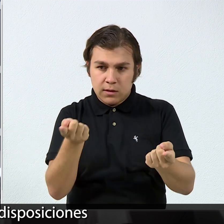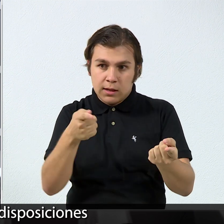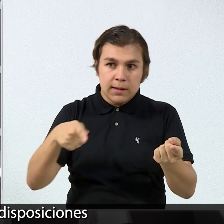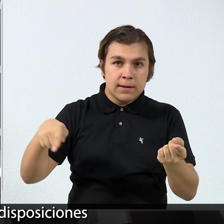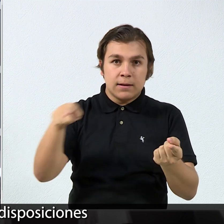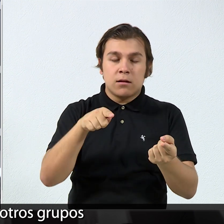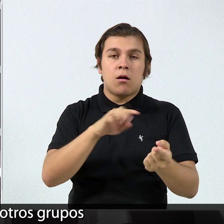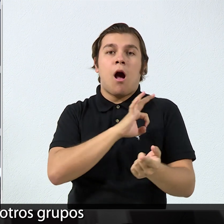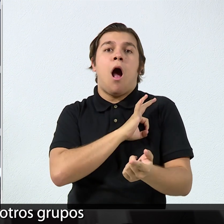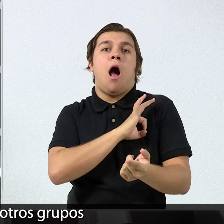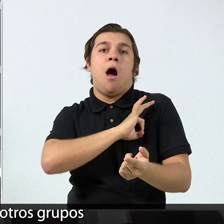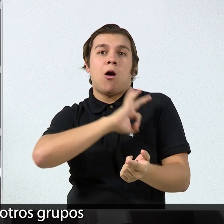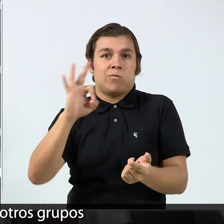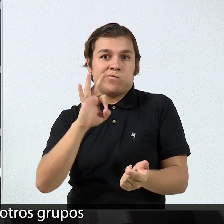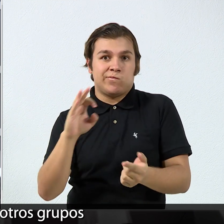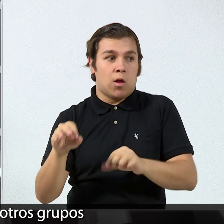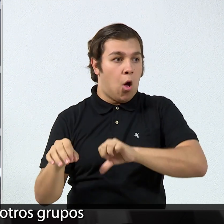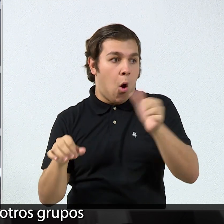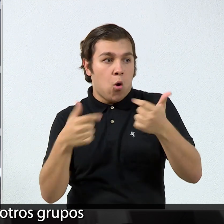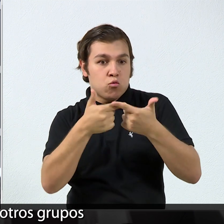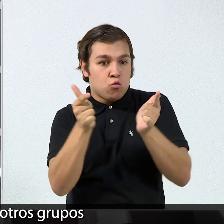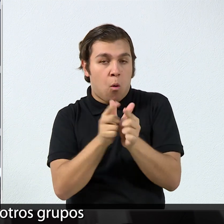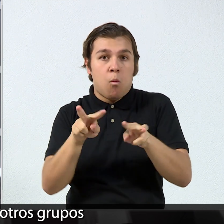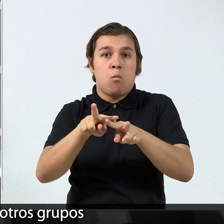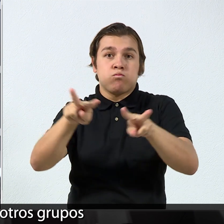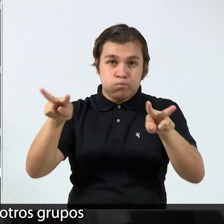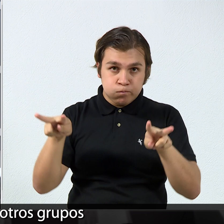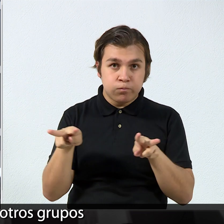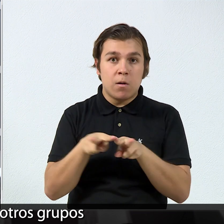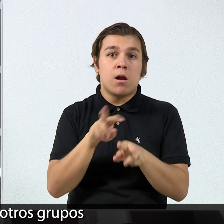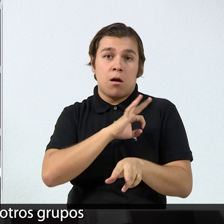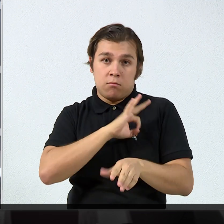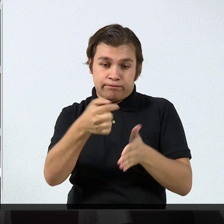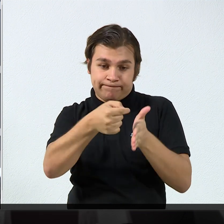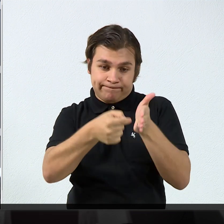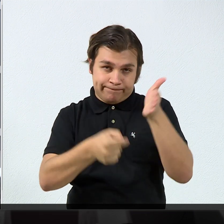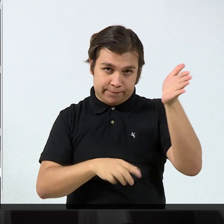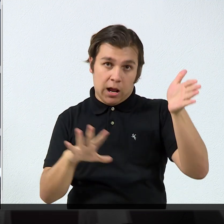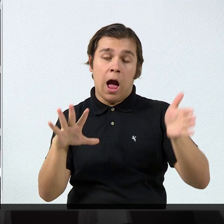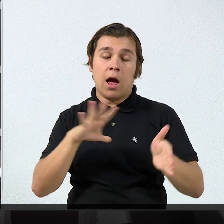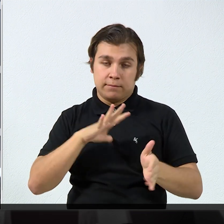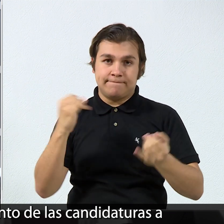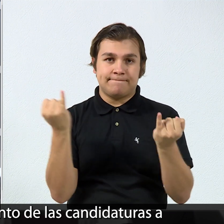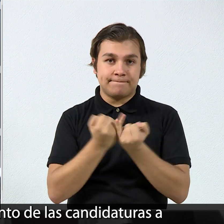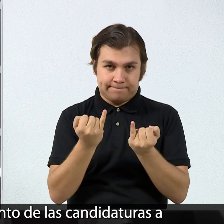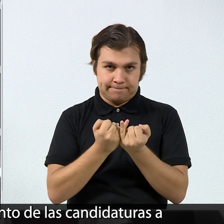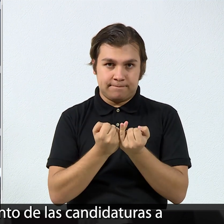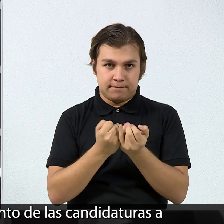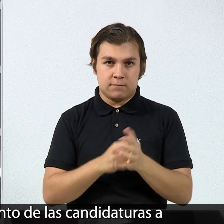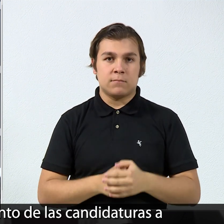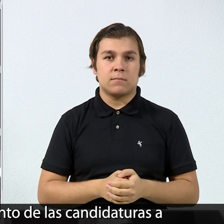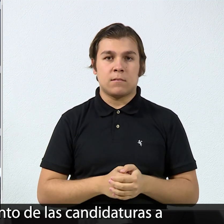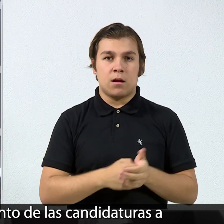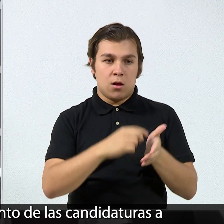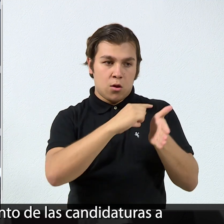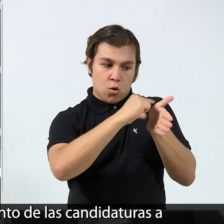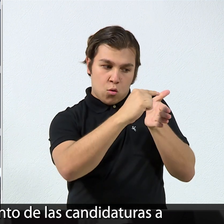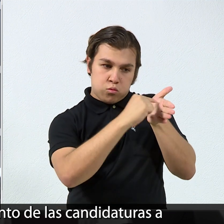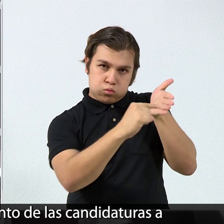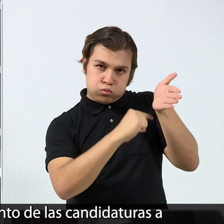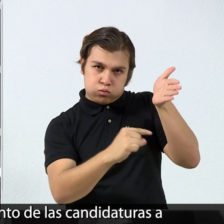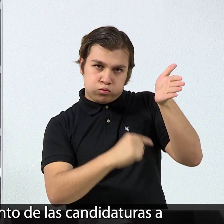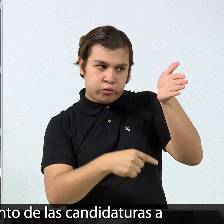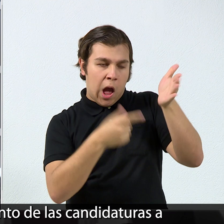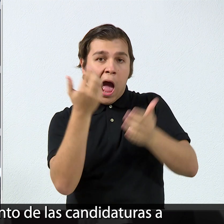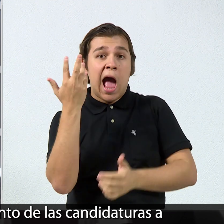que resulten aplicables respecto de otros grupos en situación de vulnerabilidad. Es obligación que el 50% de las candidaturas